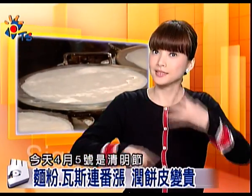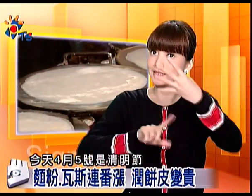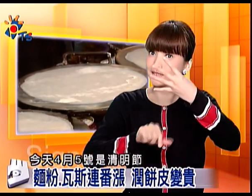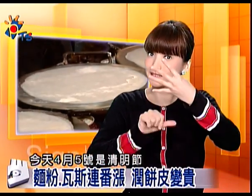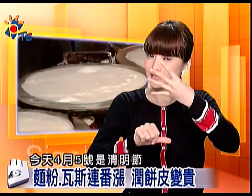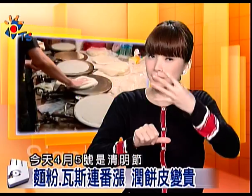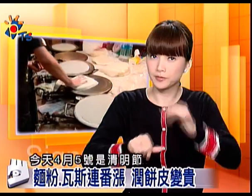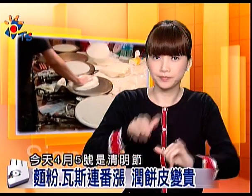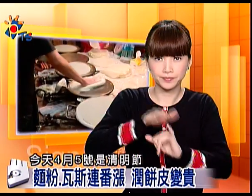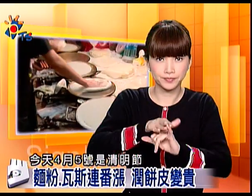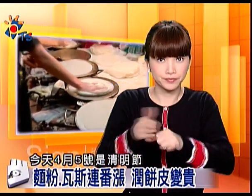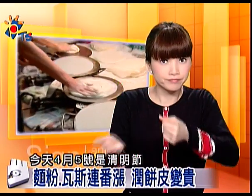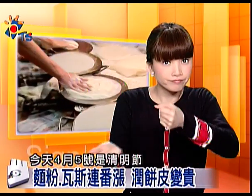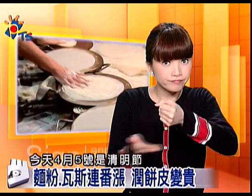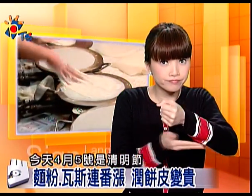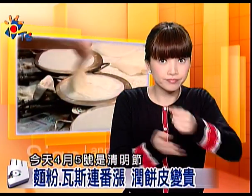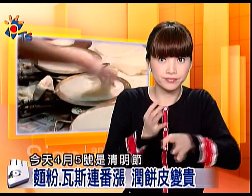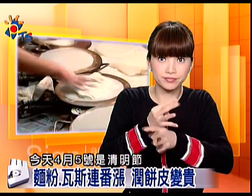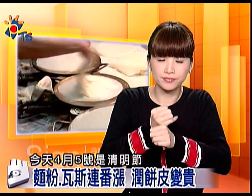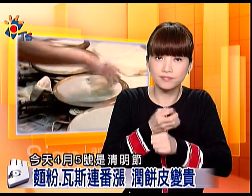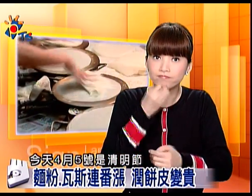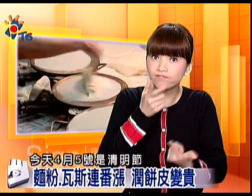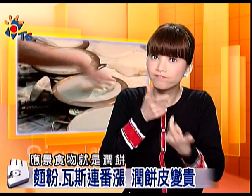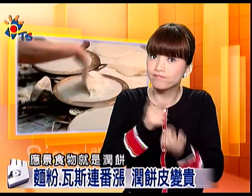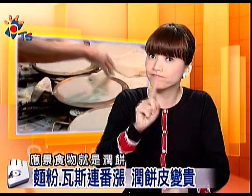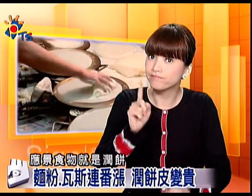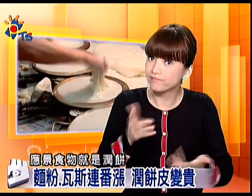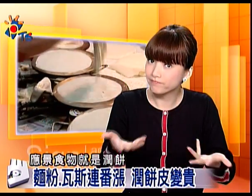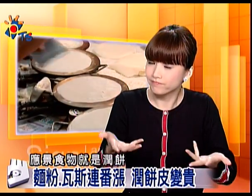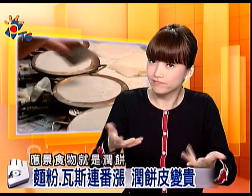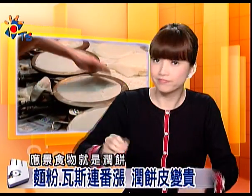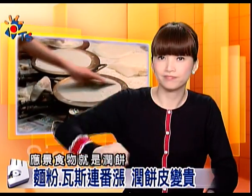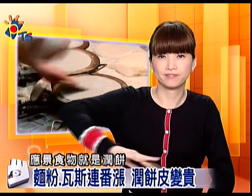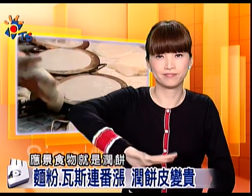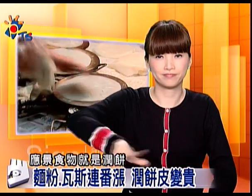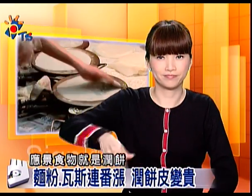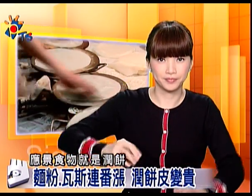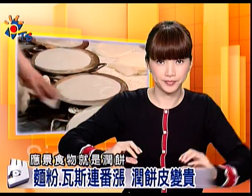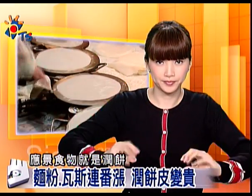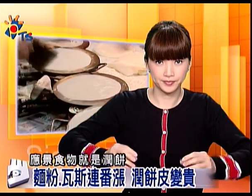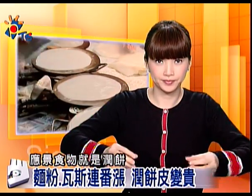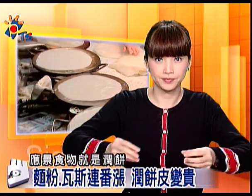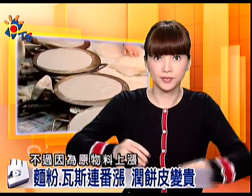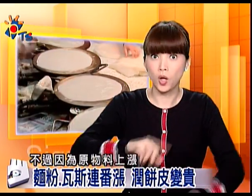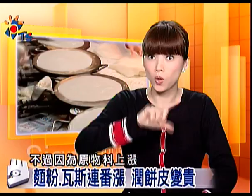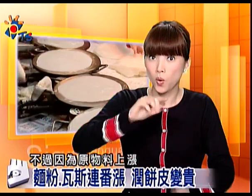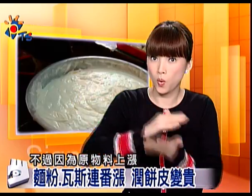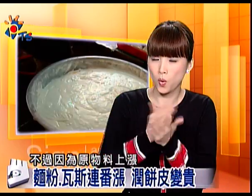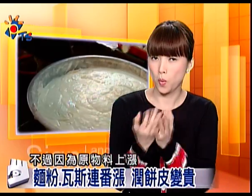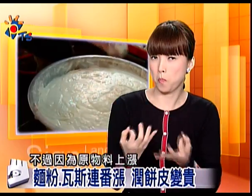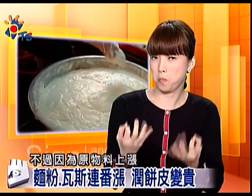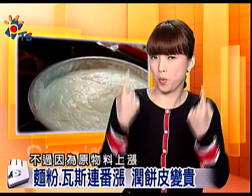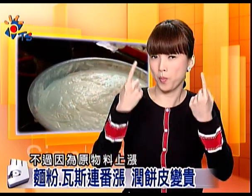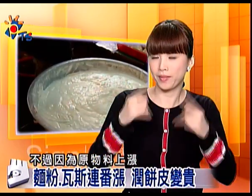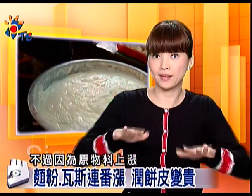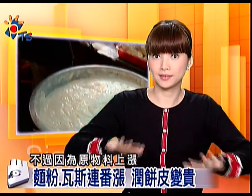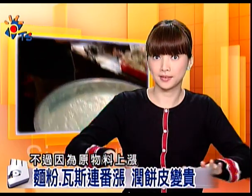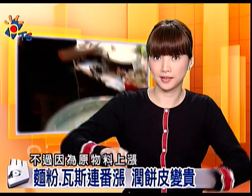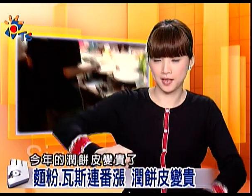今天4月5号是清明节，应景食物就是润饼。不过因为原物料上涨，今年